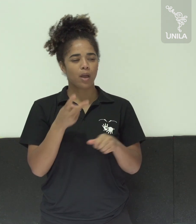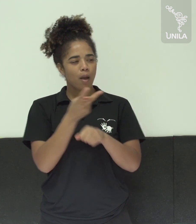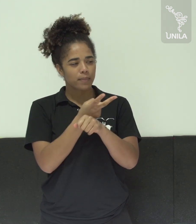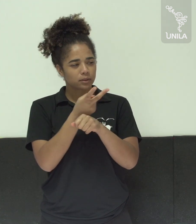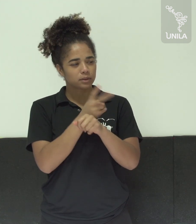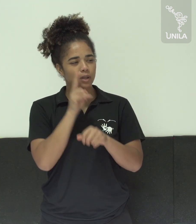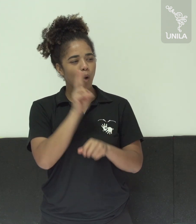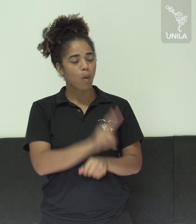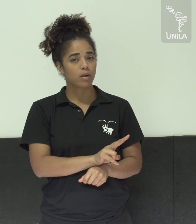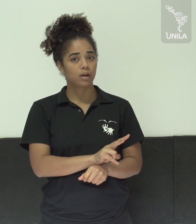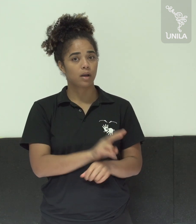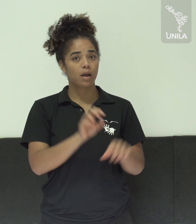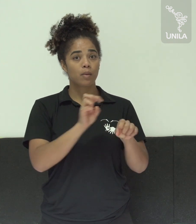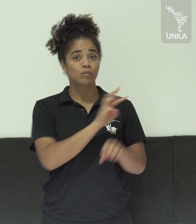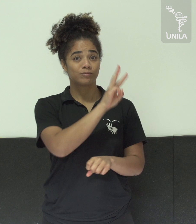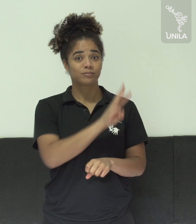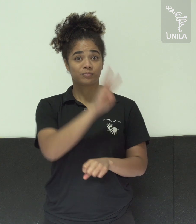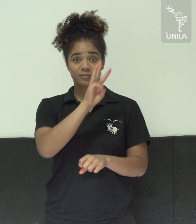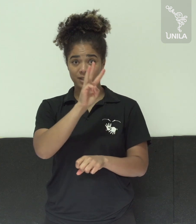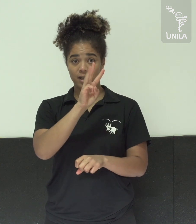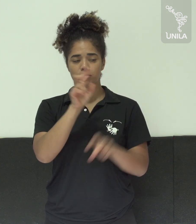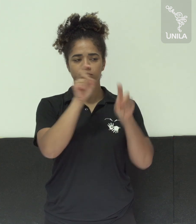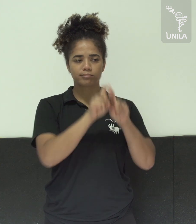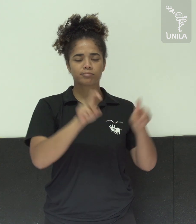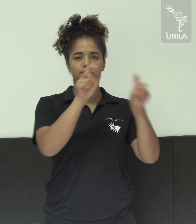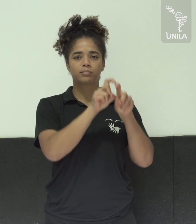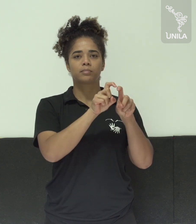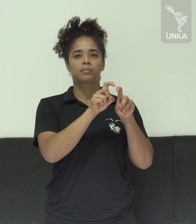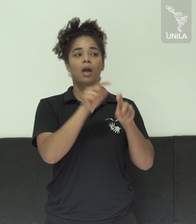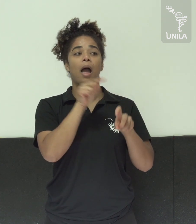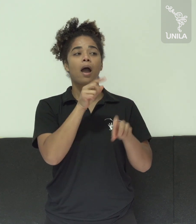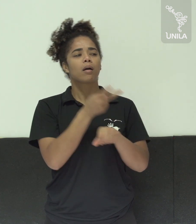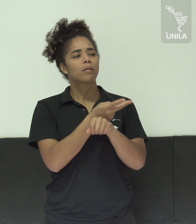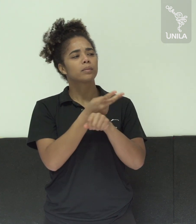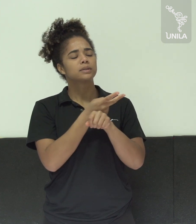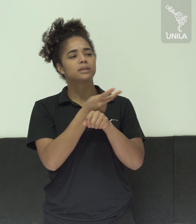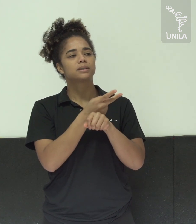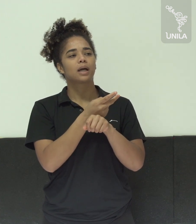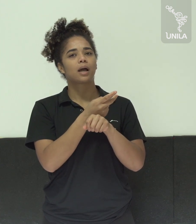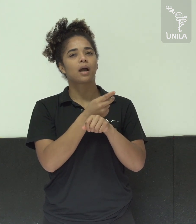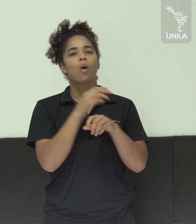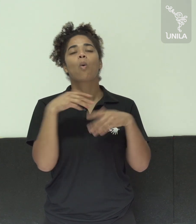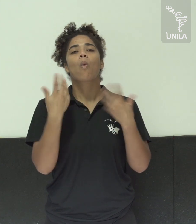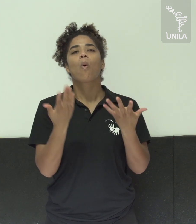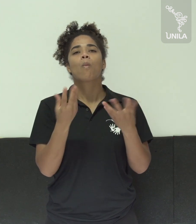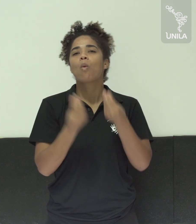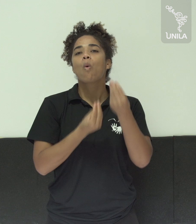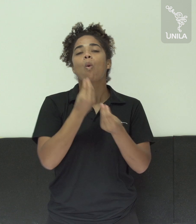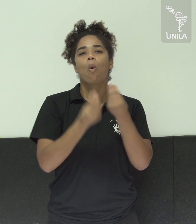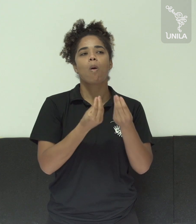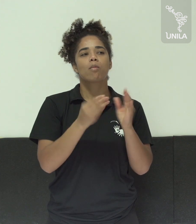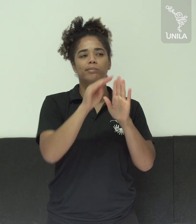da Educação, MEC, e do portal de editais da UNILA, os procedimentos, resultados